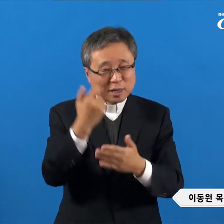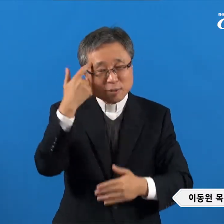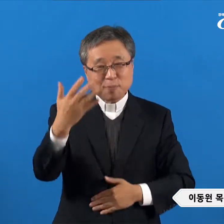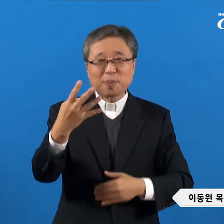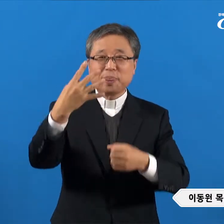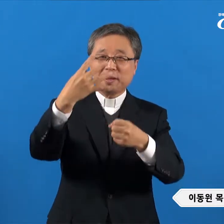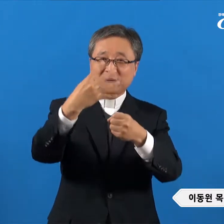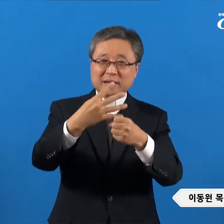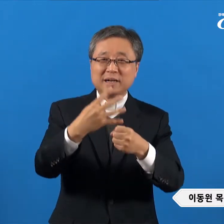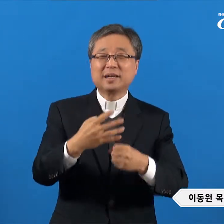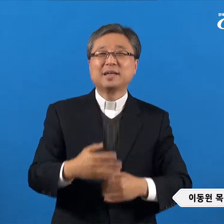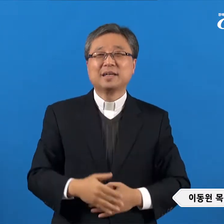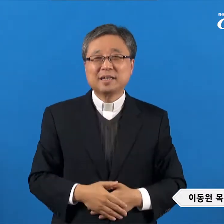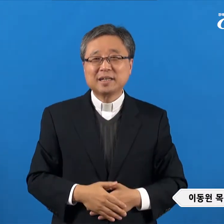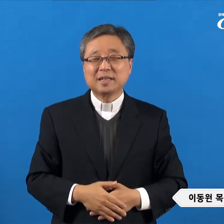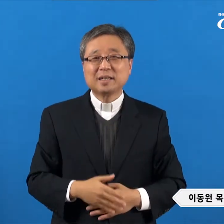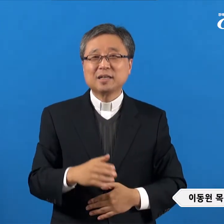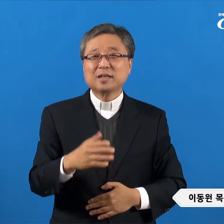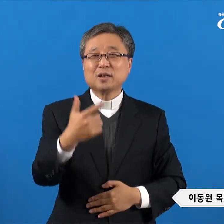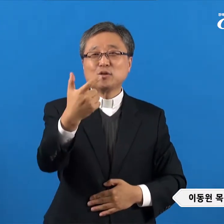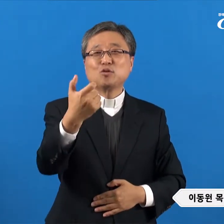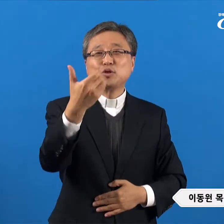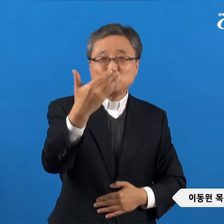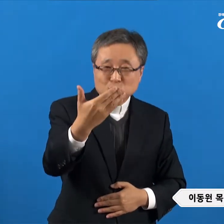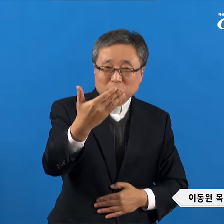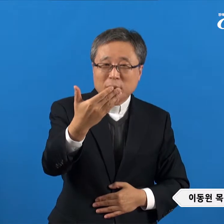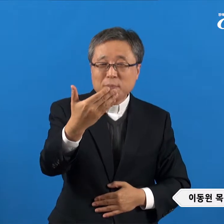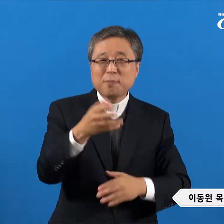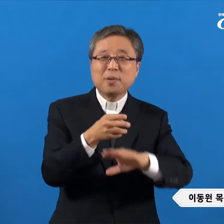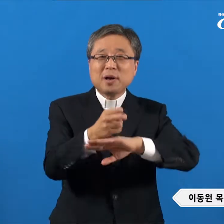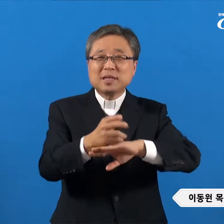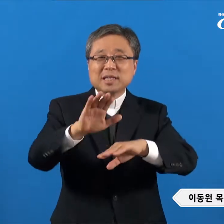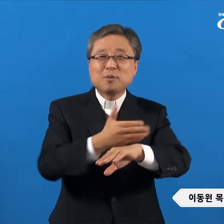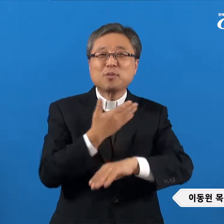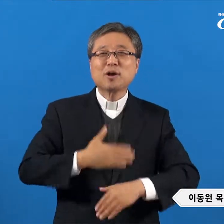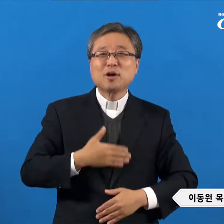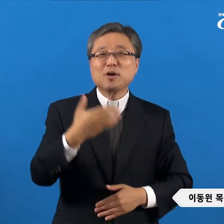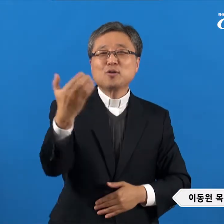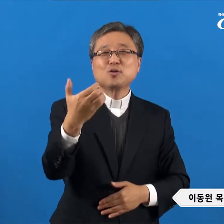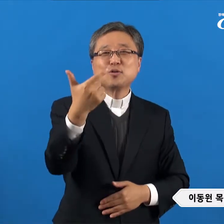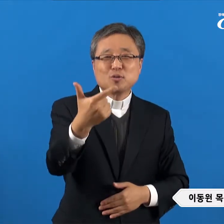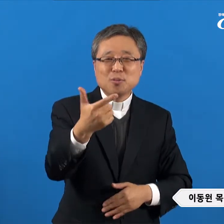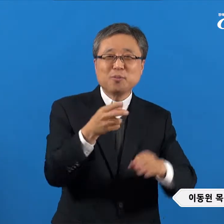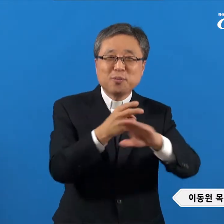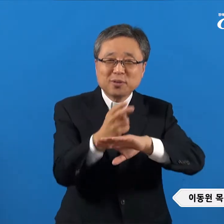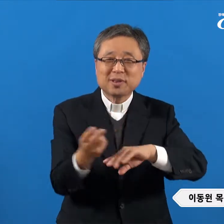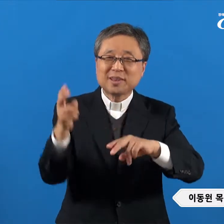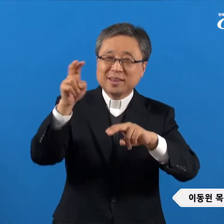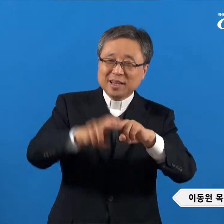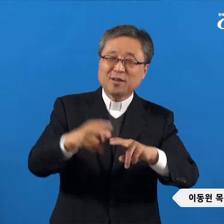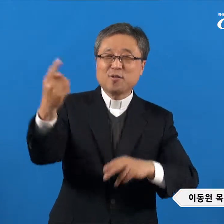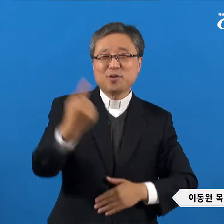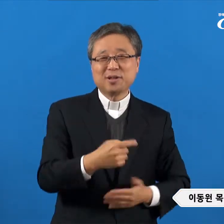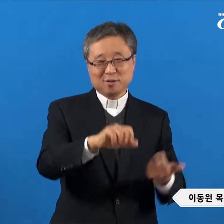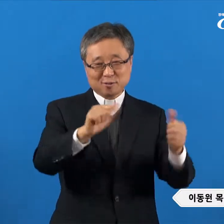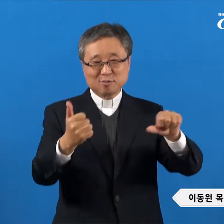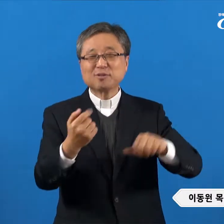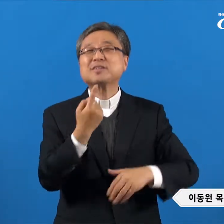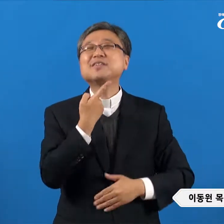네 번째, 69번 버스를 잘못 알고 96번 버스를 타고 와서 죽었던 사람.